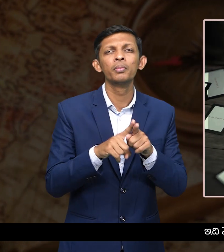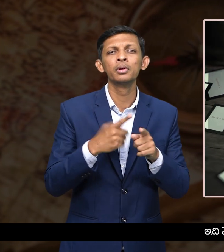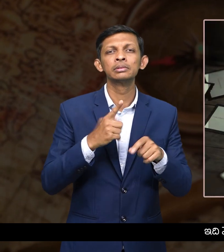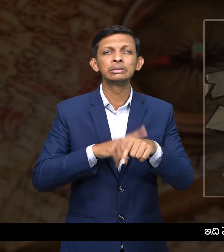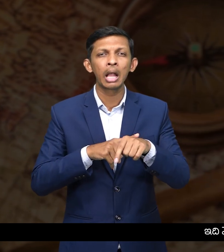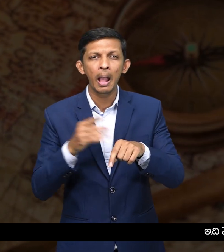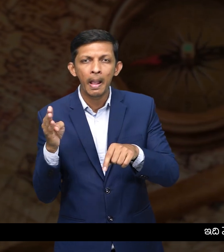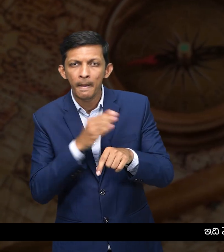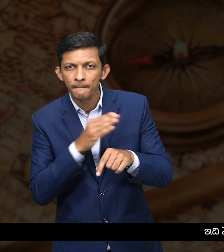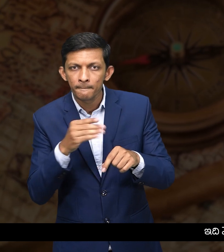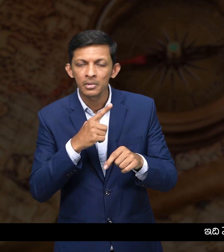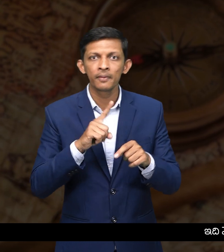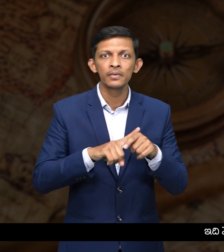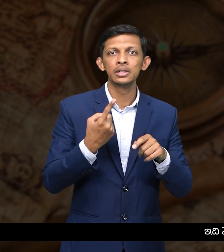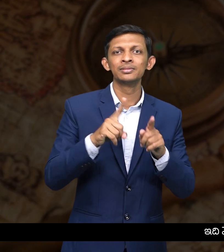ఇది వేదకాలంలో మొదలైంది.